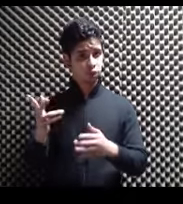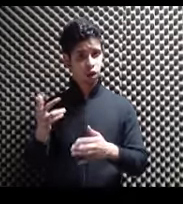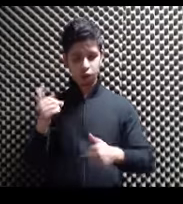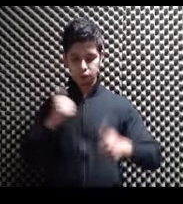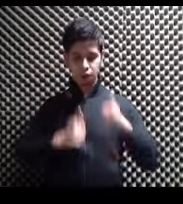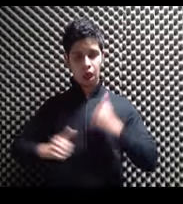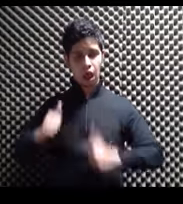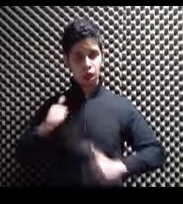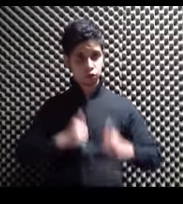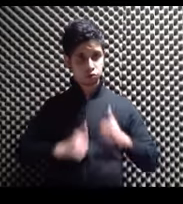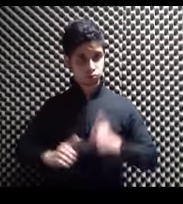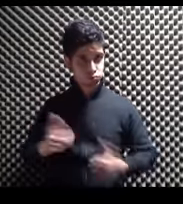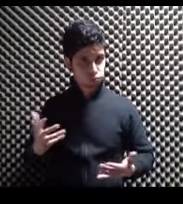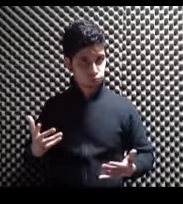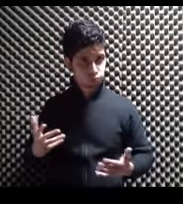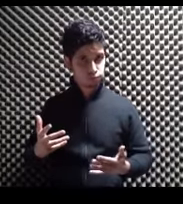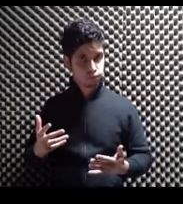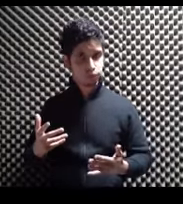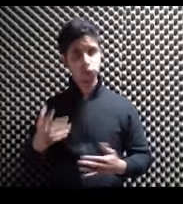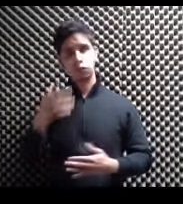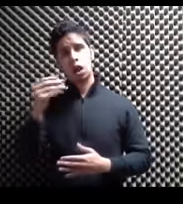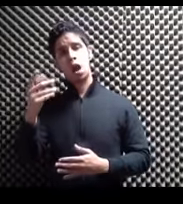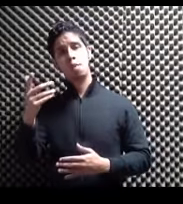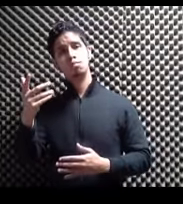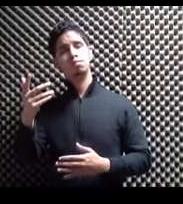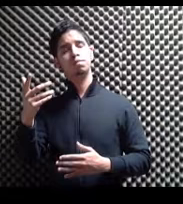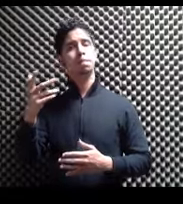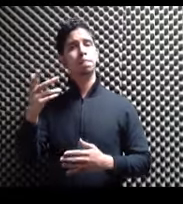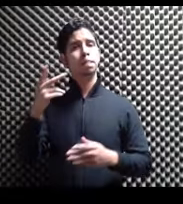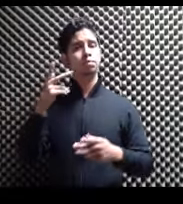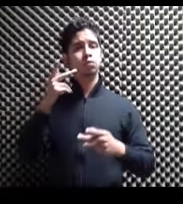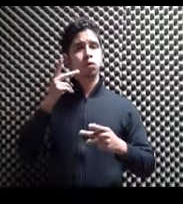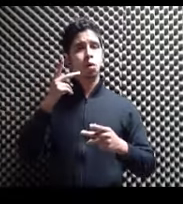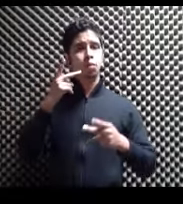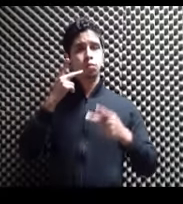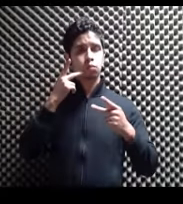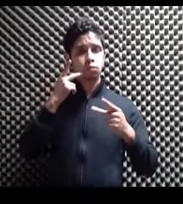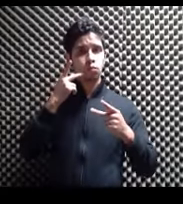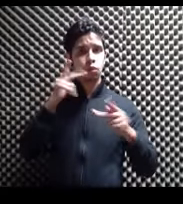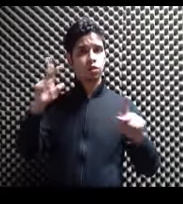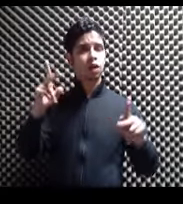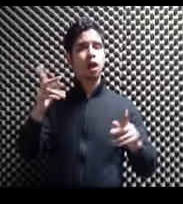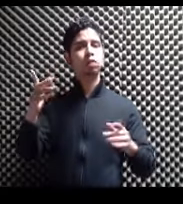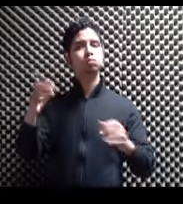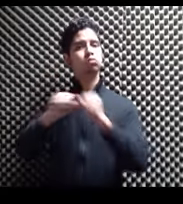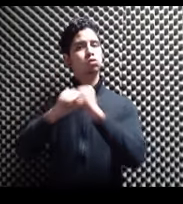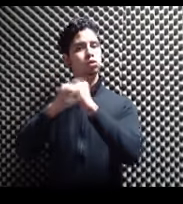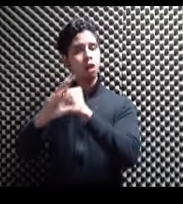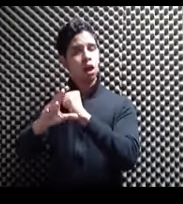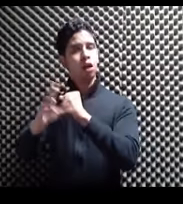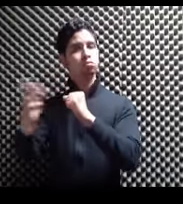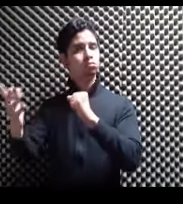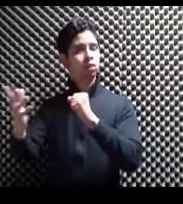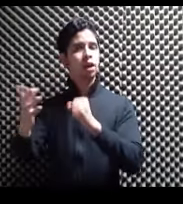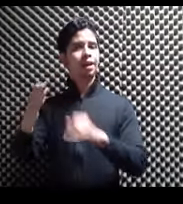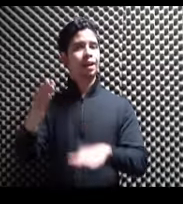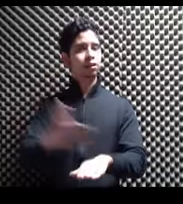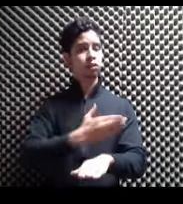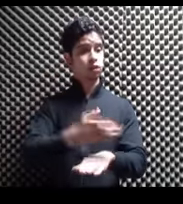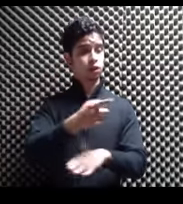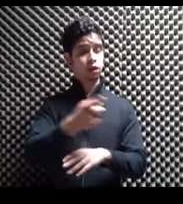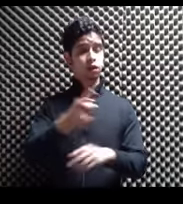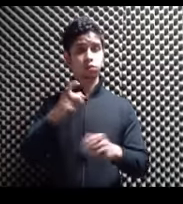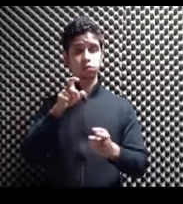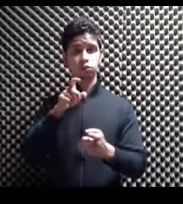en publicidad, en canciones. Y este caso específico nos vino de Venezuela y nosotros lo adoptamos. Y todas